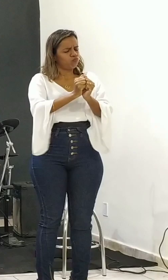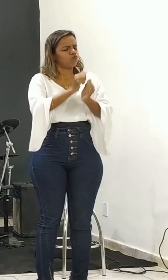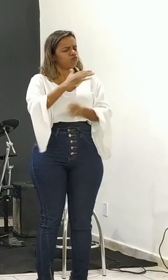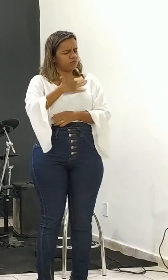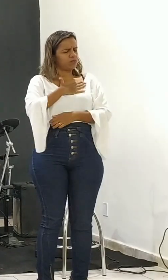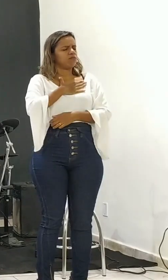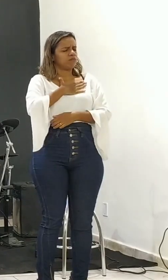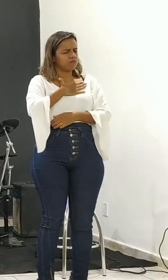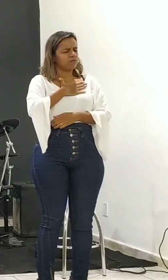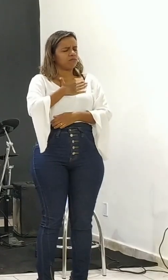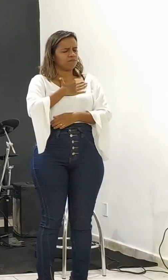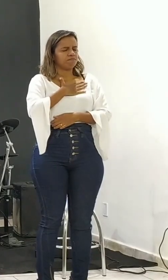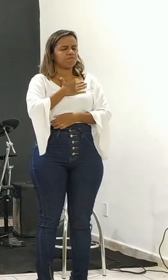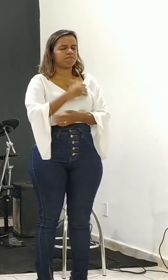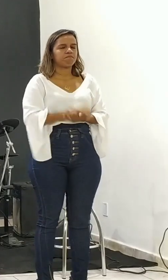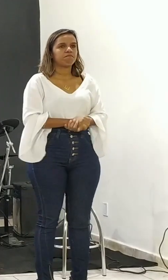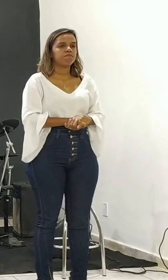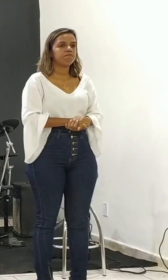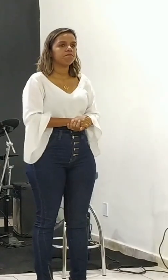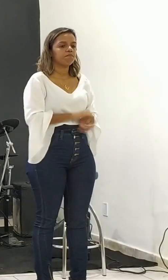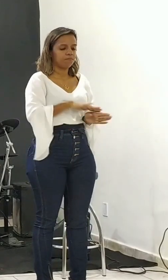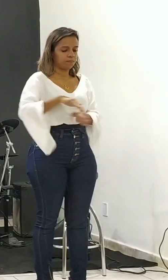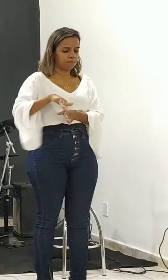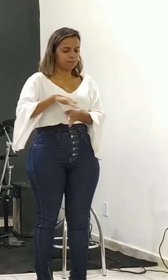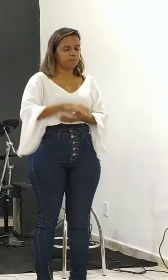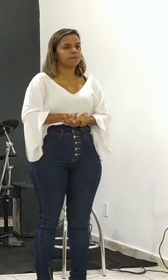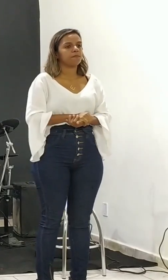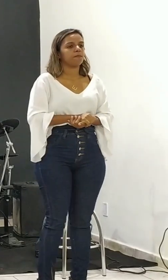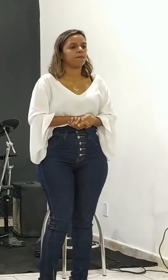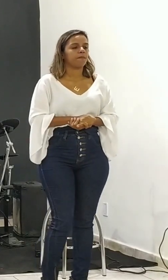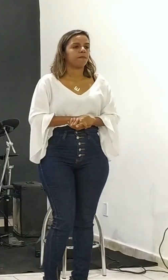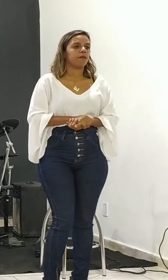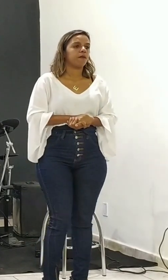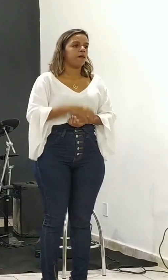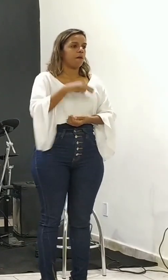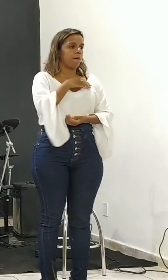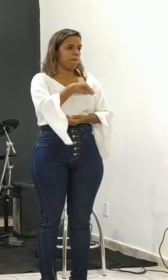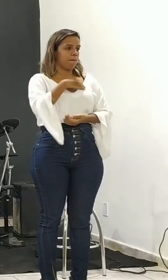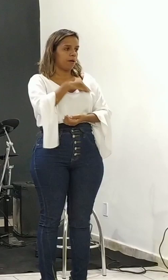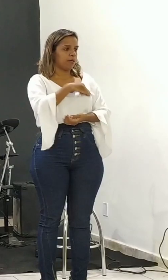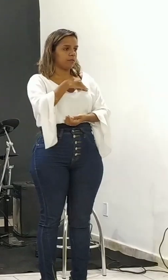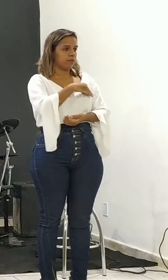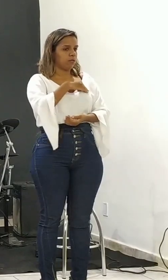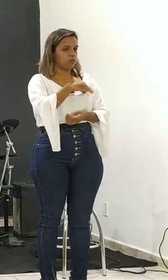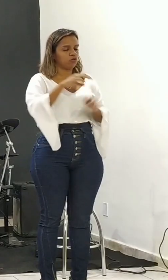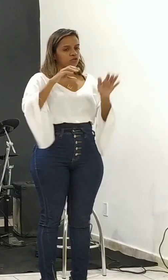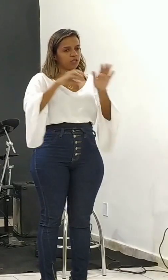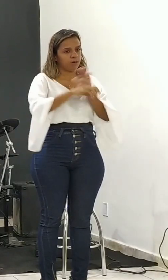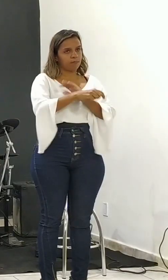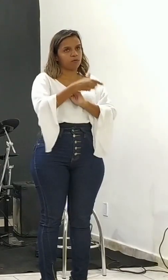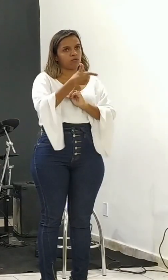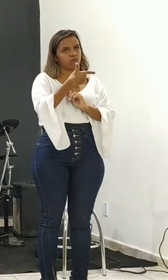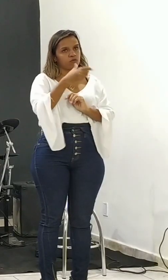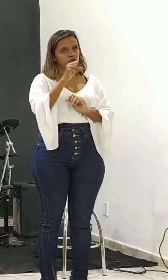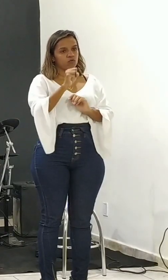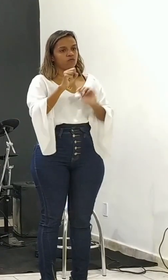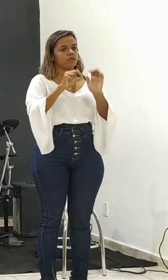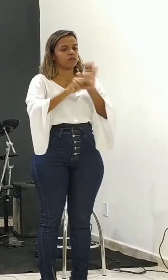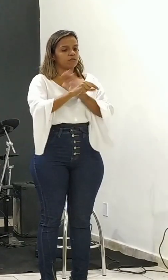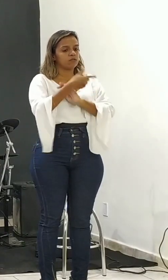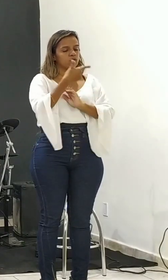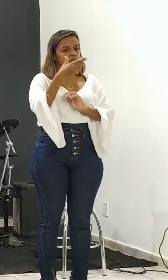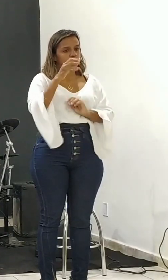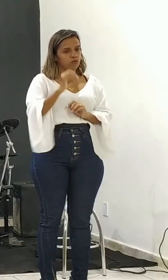contigo. Aleluia. Mateus capítulo 28, versículo 20. Jesus mandando os discípulos, enviando